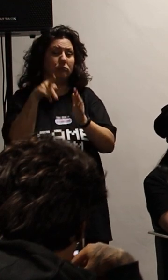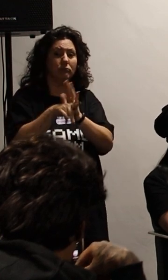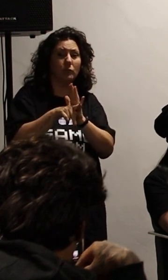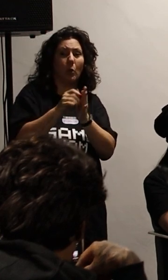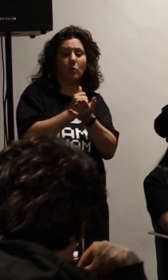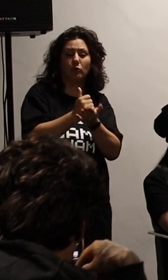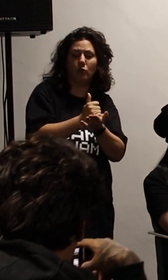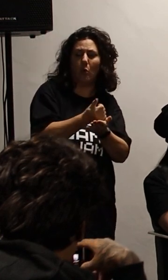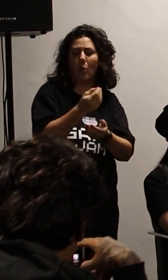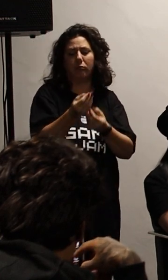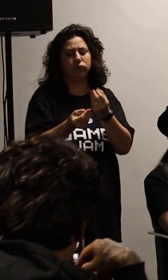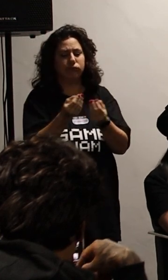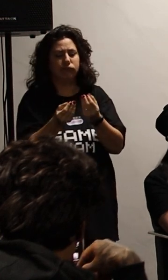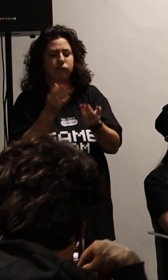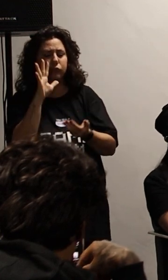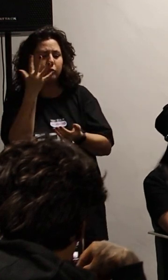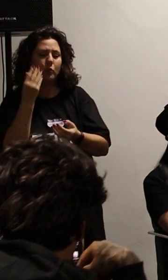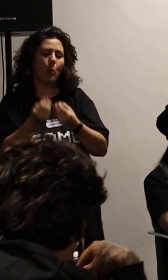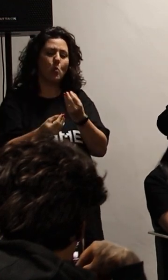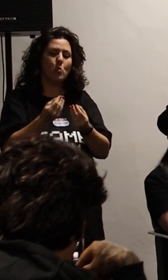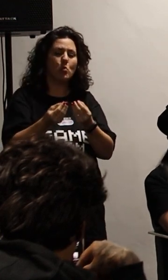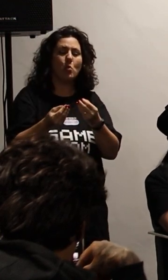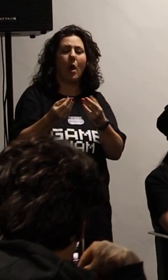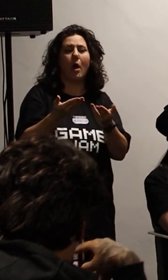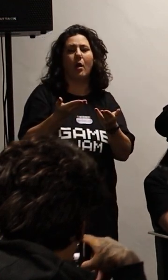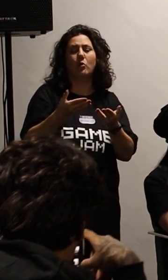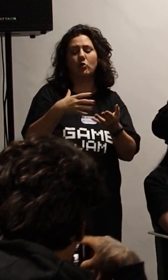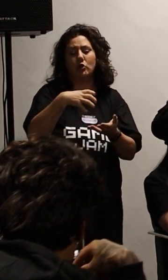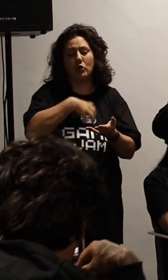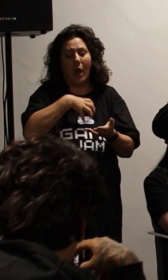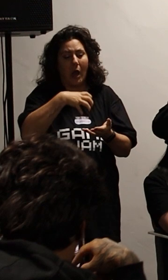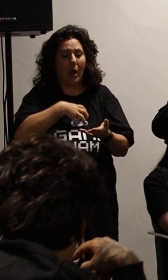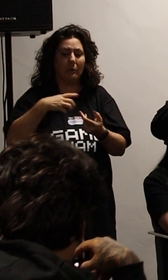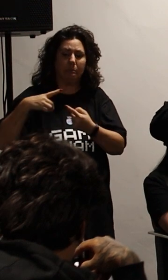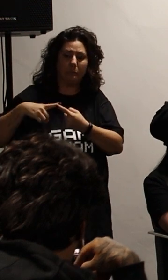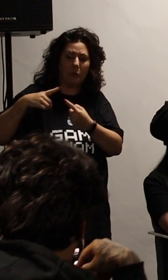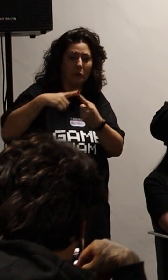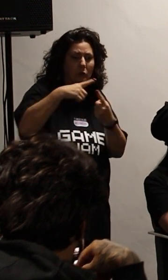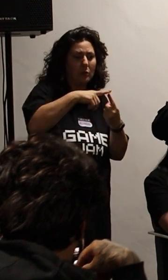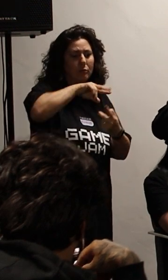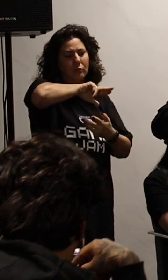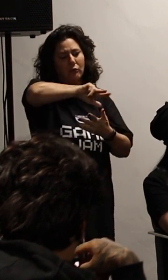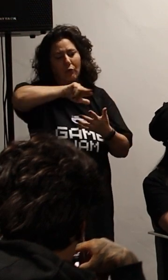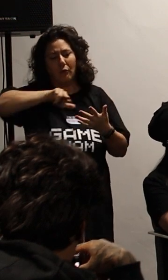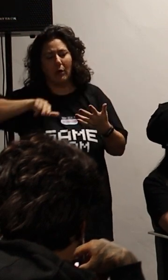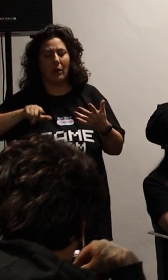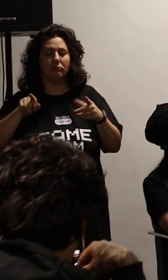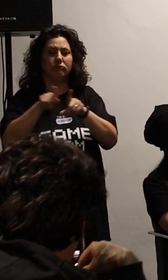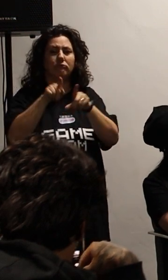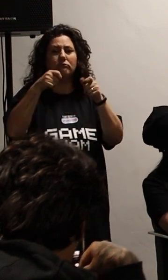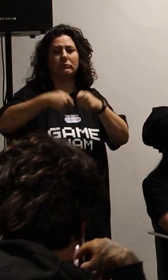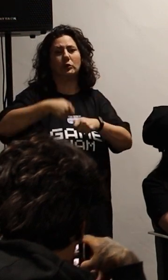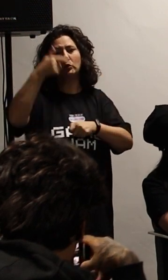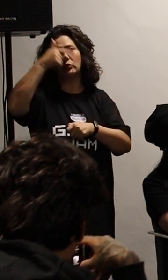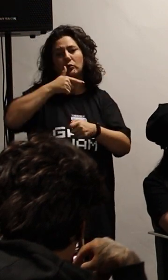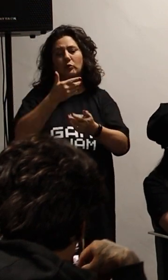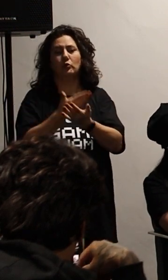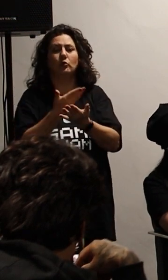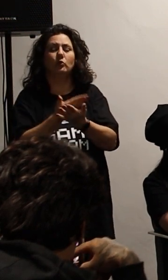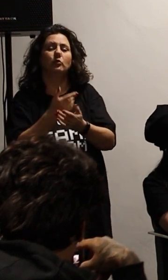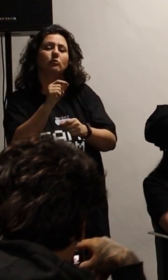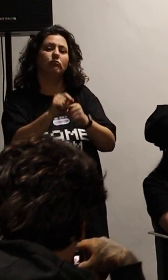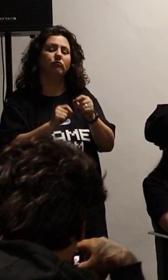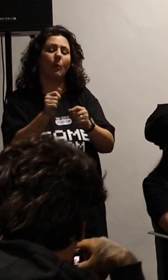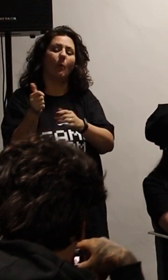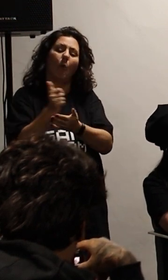que quais são os gêneros, quais são os estilos, enfim, você vai ter que estudar uma série de coisas. E aí também entram profissionais